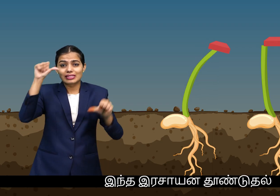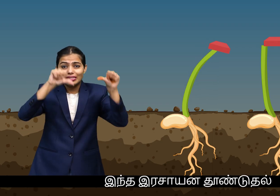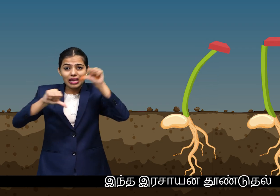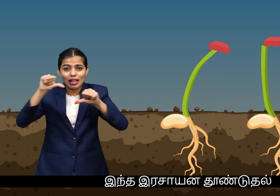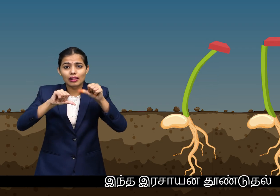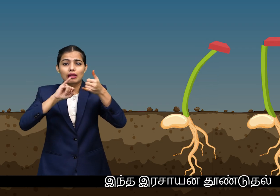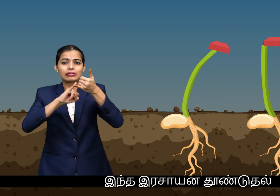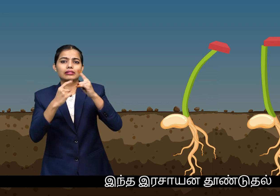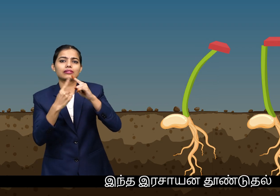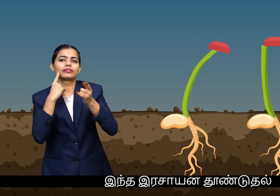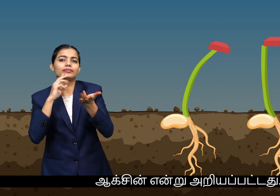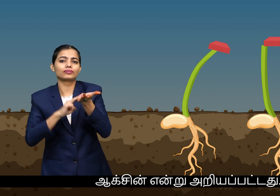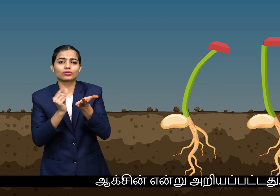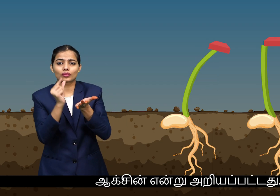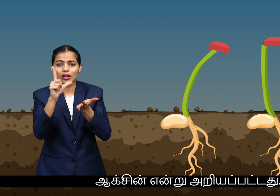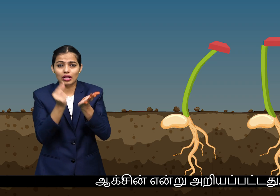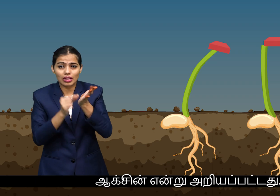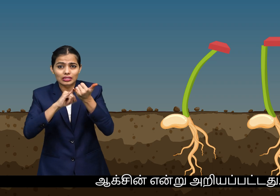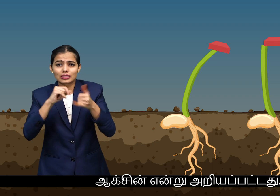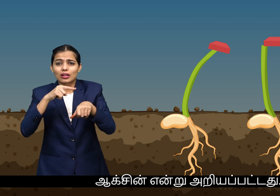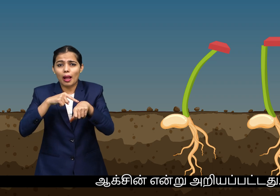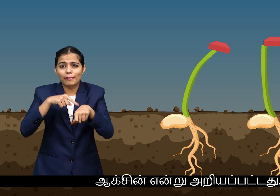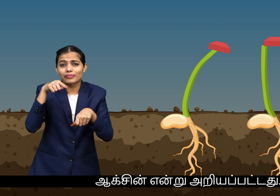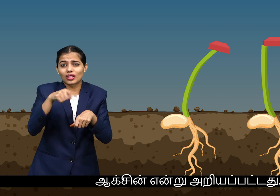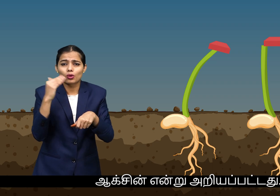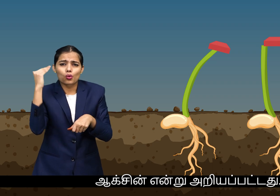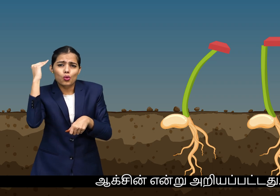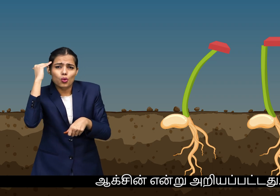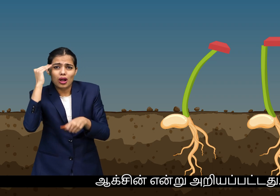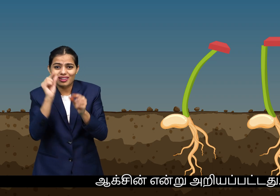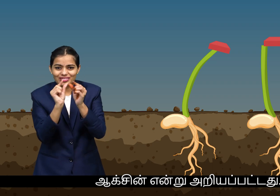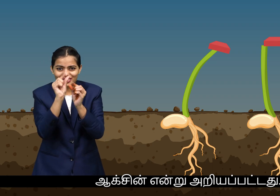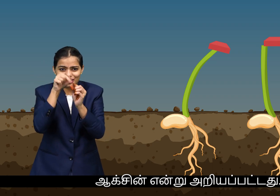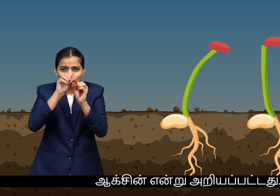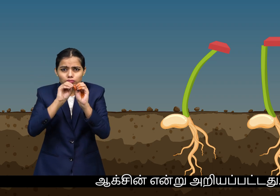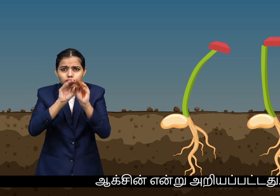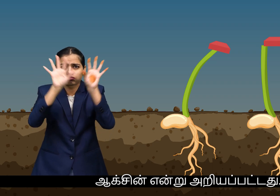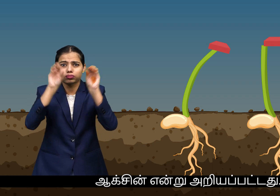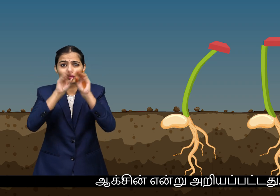இந்த ரசாயன தூண்டுதல் ஆக்சின் என்று அறியப்பட்டது.